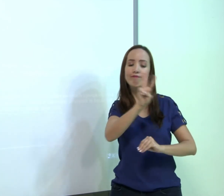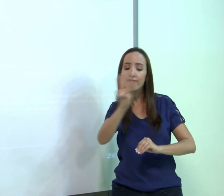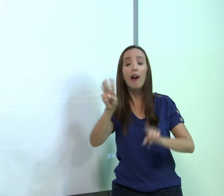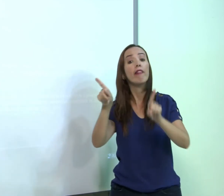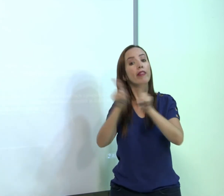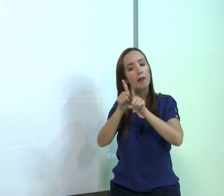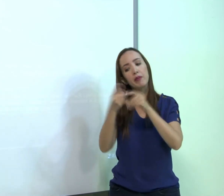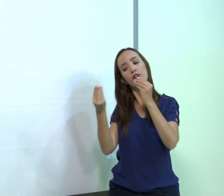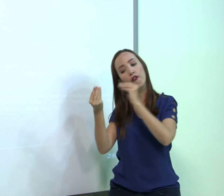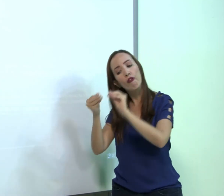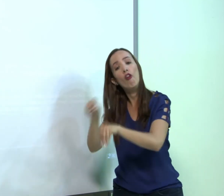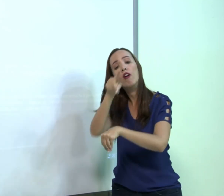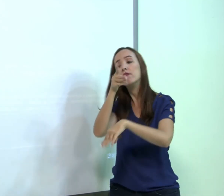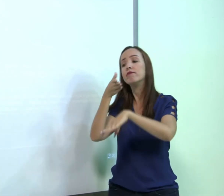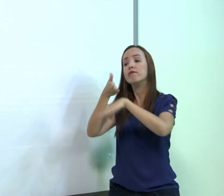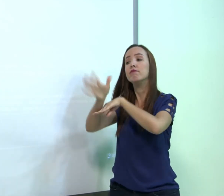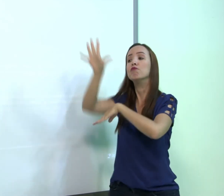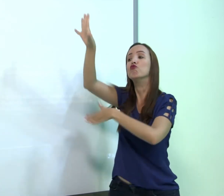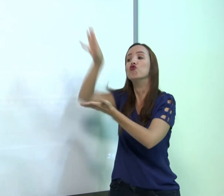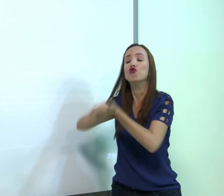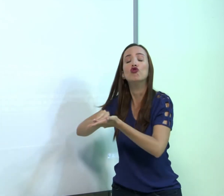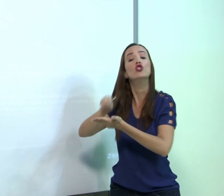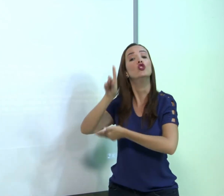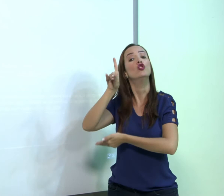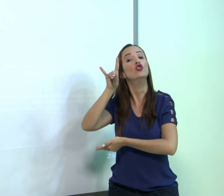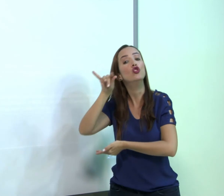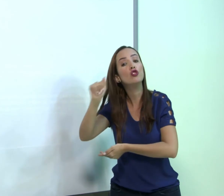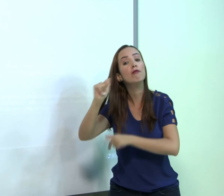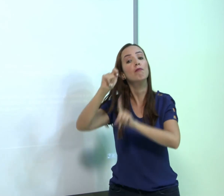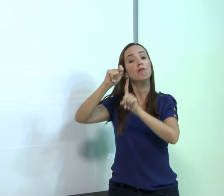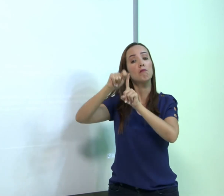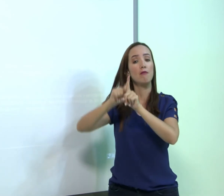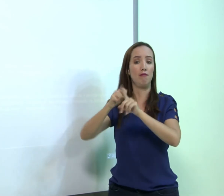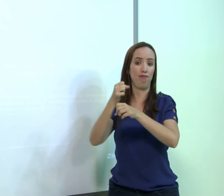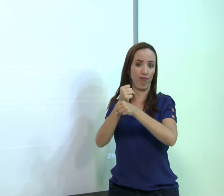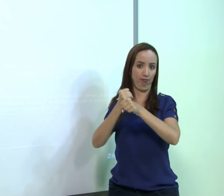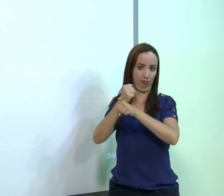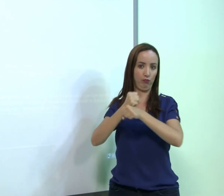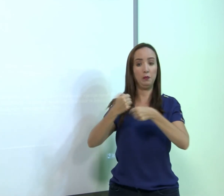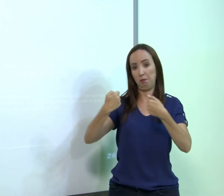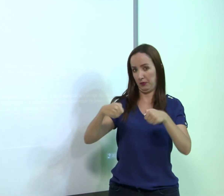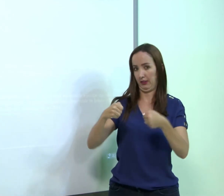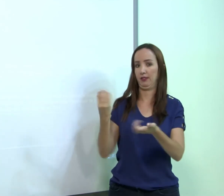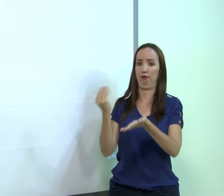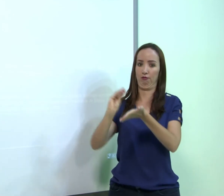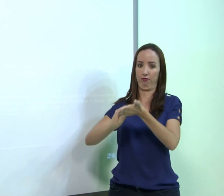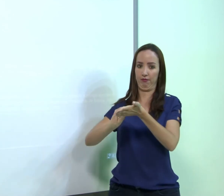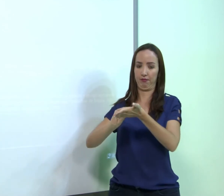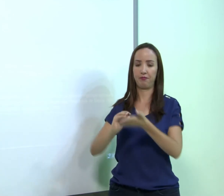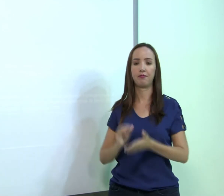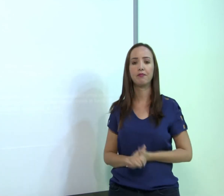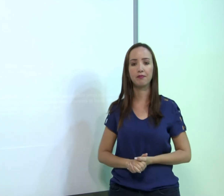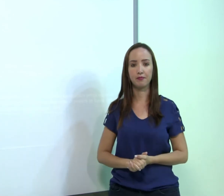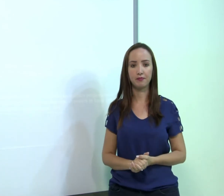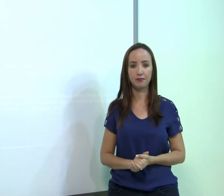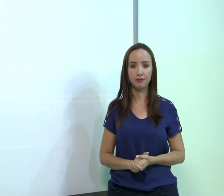Coloca seu endereço eletrônico, o dia de acesso, dia, mês e ano.